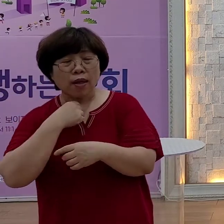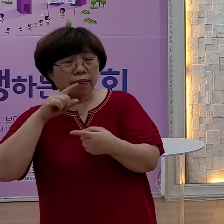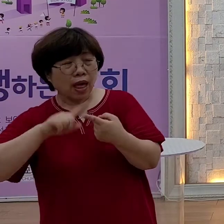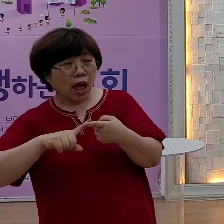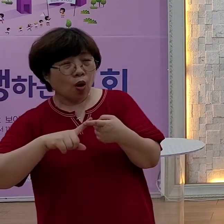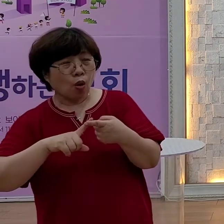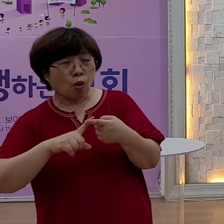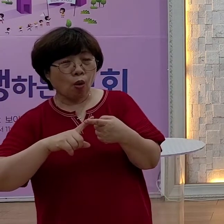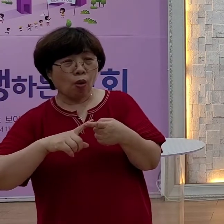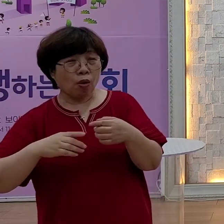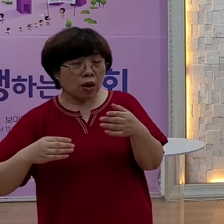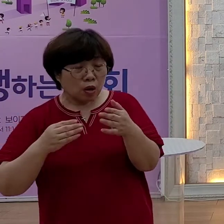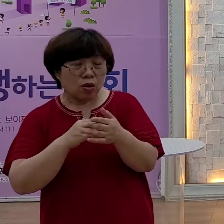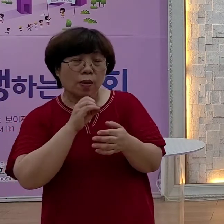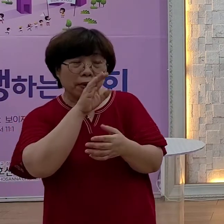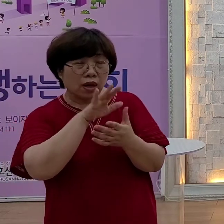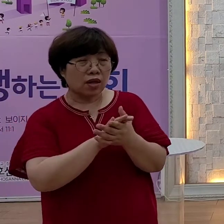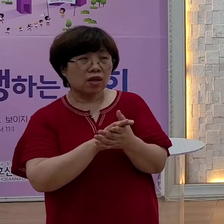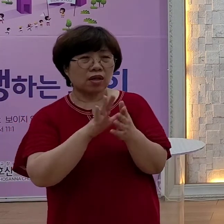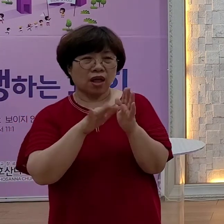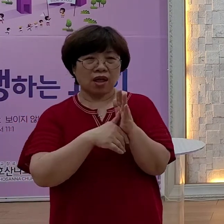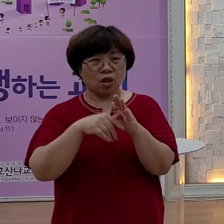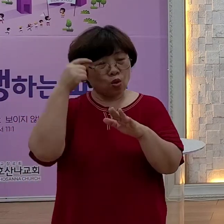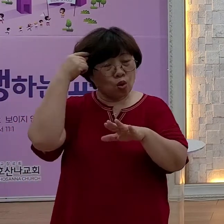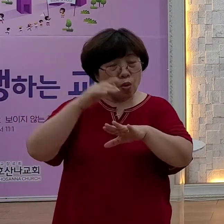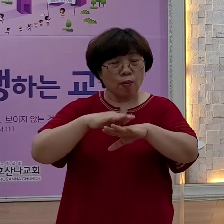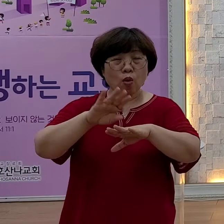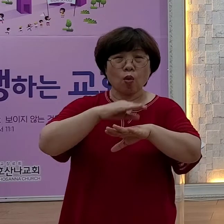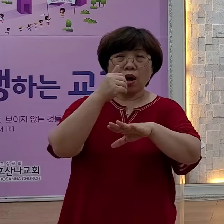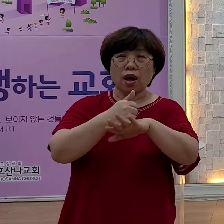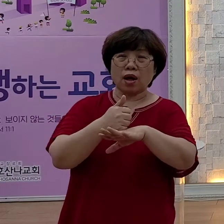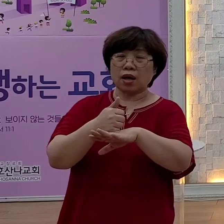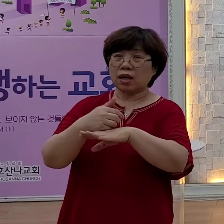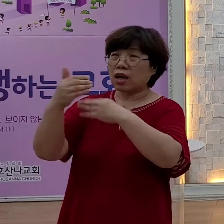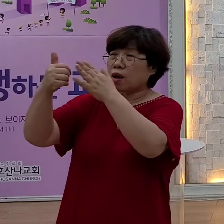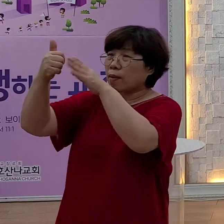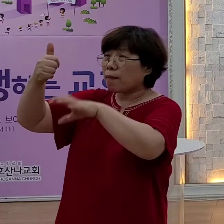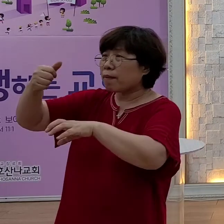해라. 그랬더니 뭐라고 했죠? 지혜를 달라.